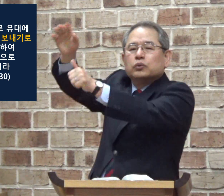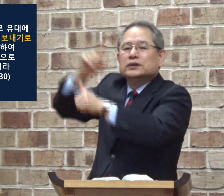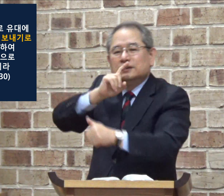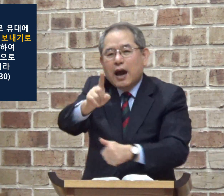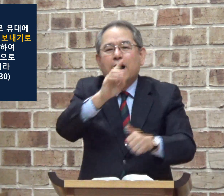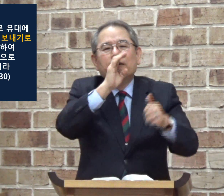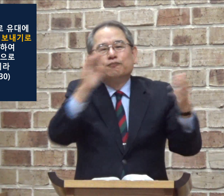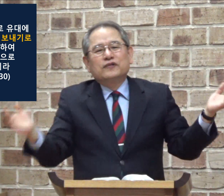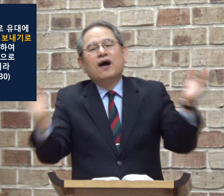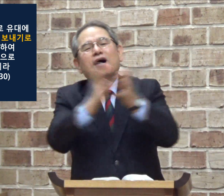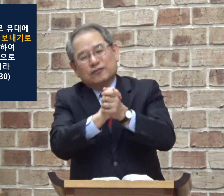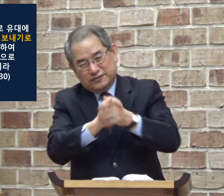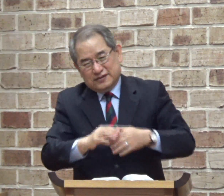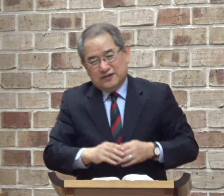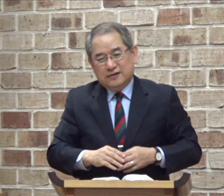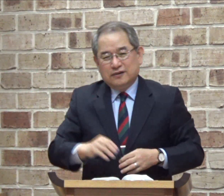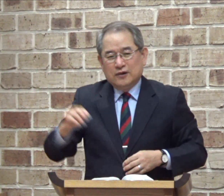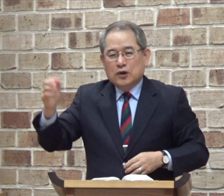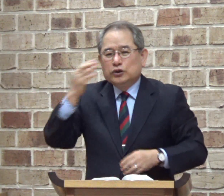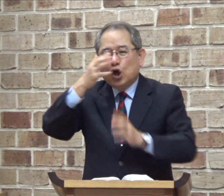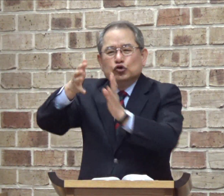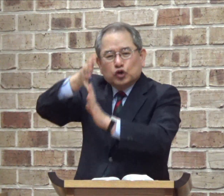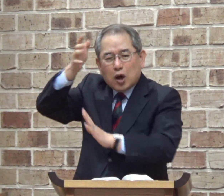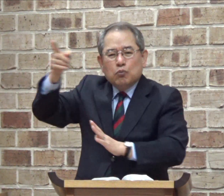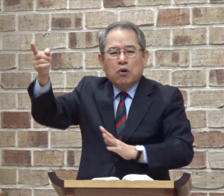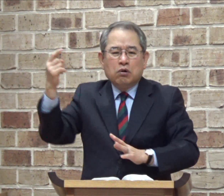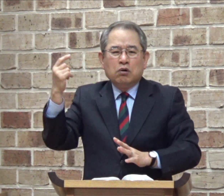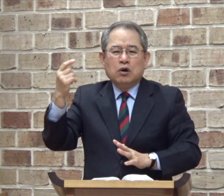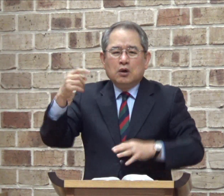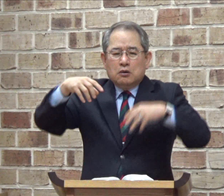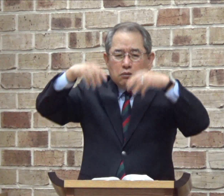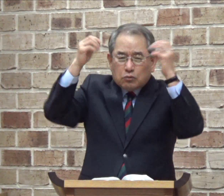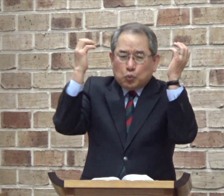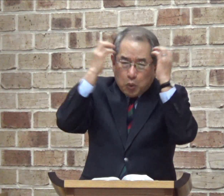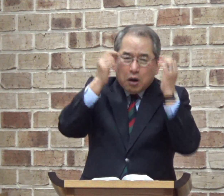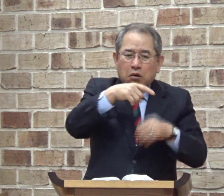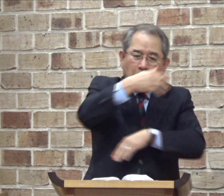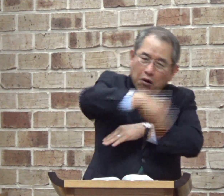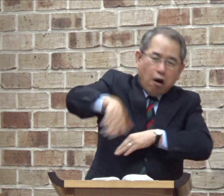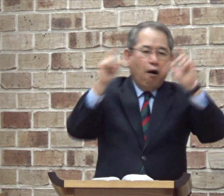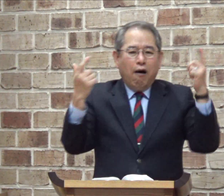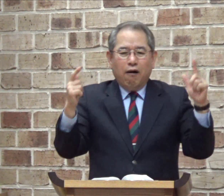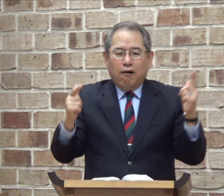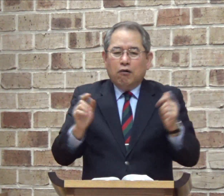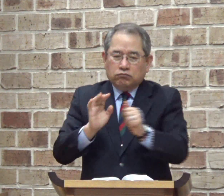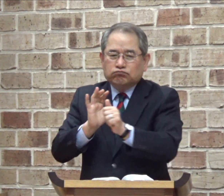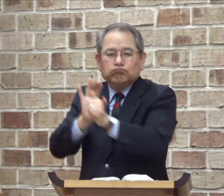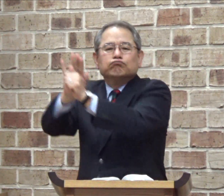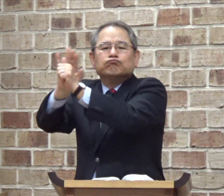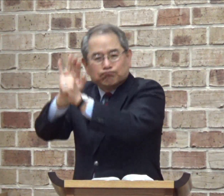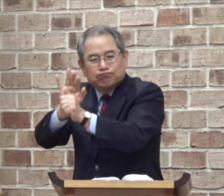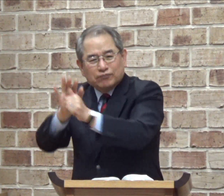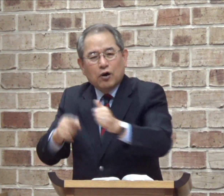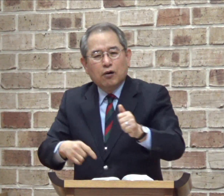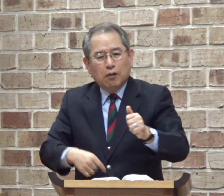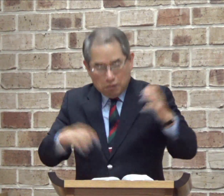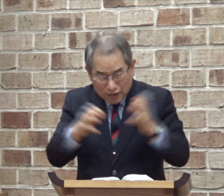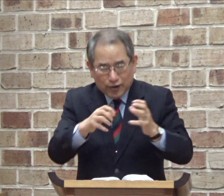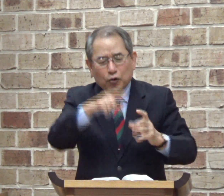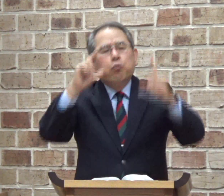다른 교회가 고난에 처해 있는 것을 보고 외면하지 않고 돕는 모습입니다. 전에 우리가